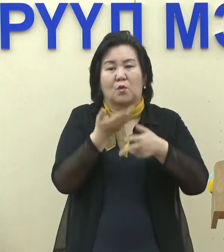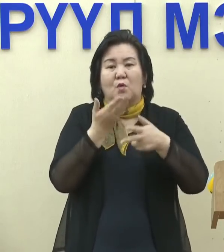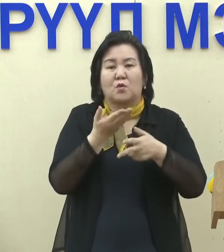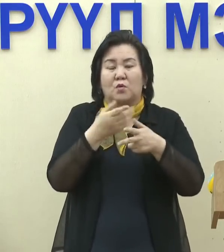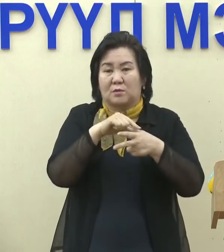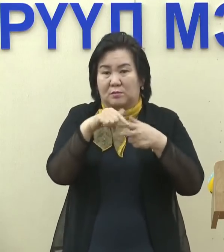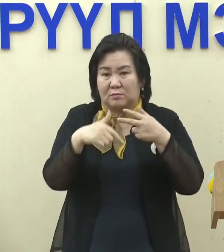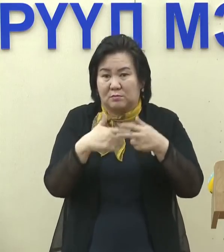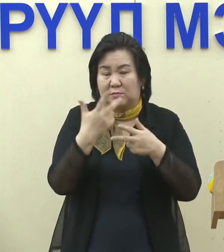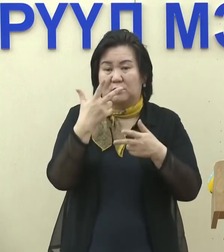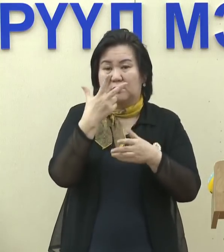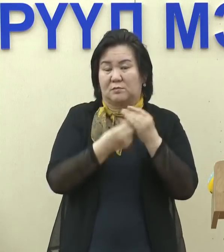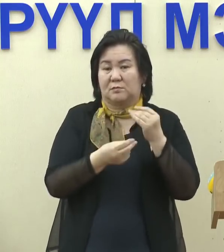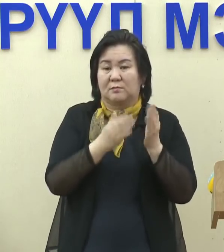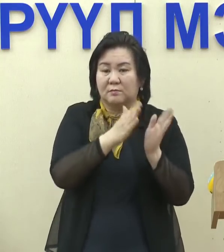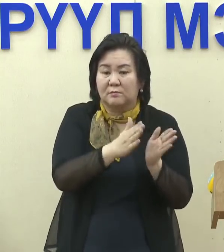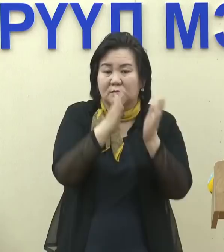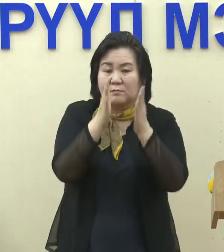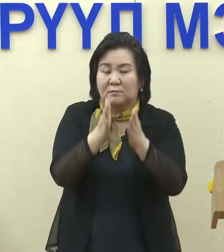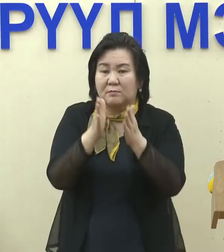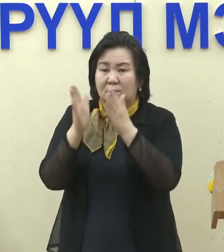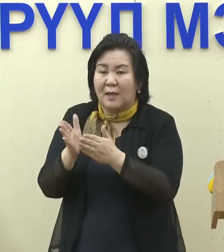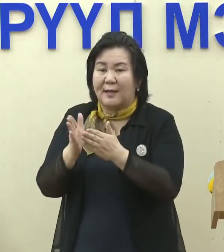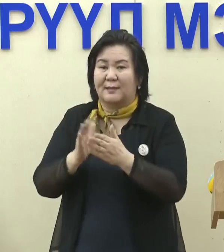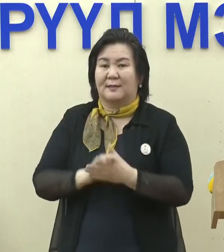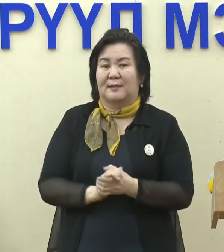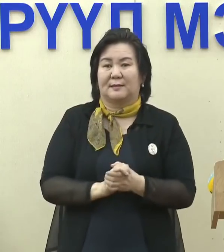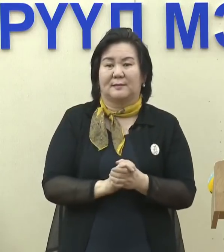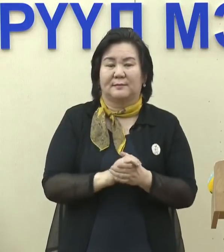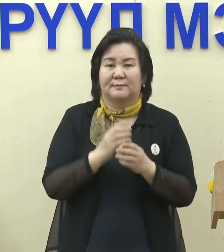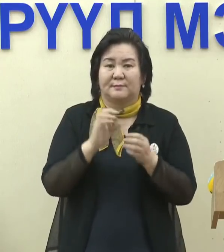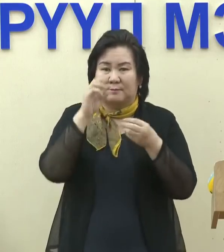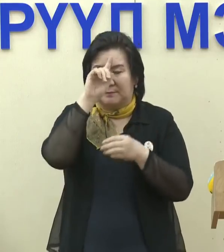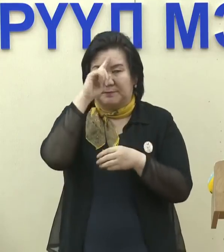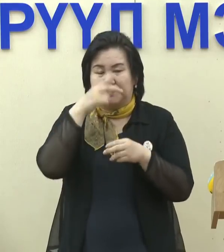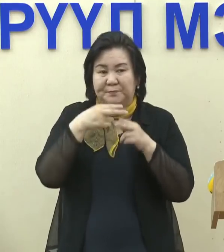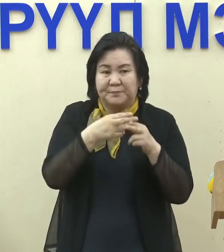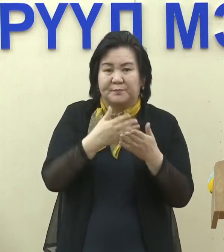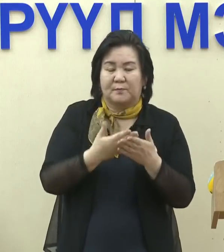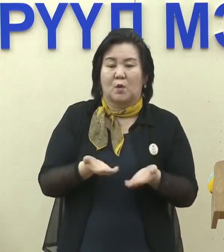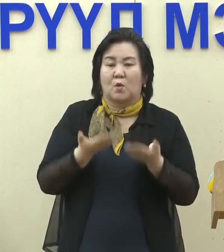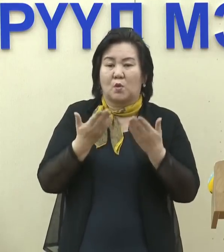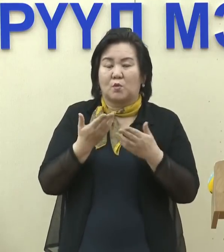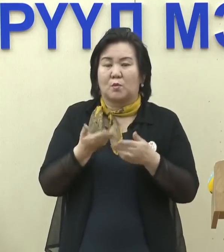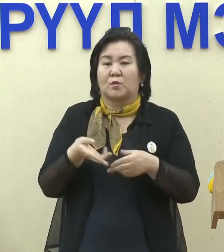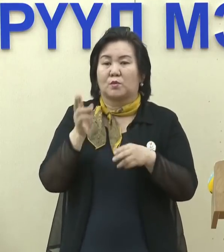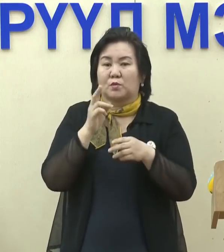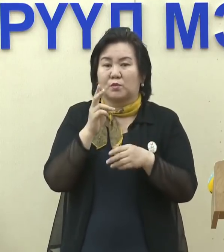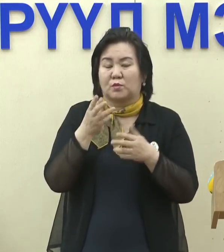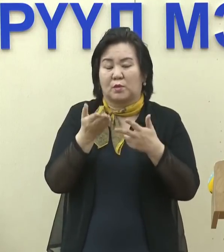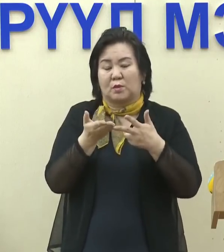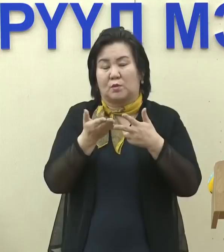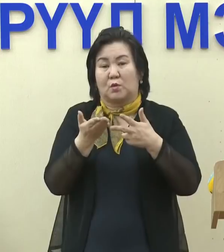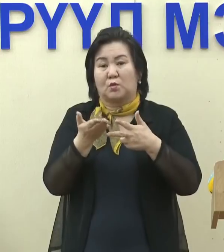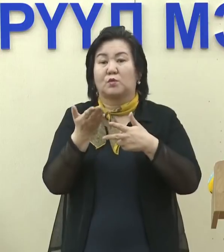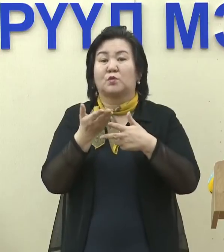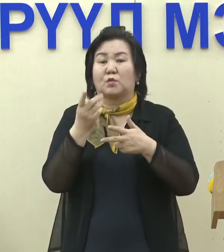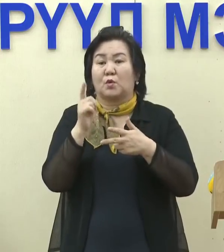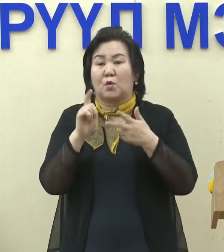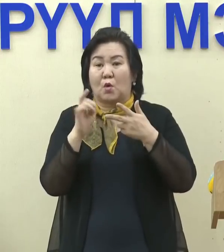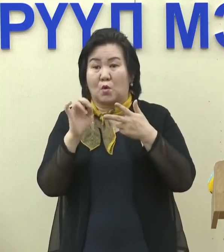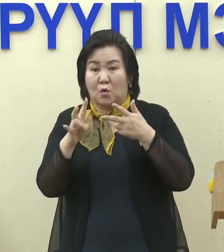энэ шатлалаар одоо англиад эмчилж байгаа. Ер нь бол хөнгөн болон дунд өвчтөн биеийн байдал нь хөнгөн